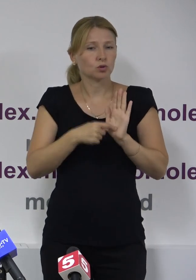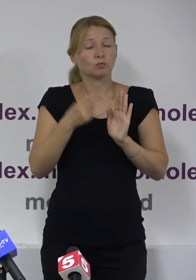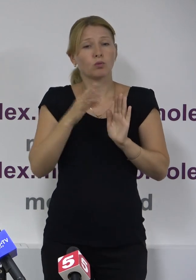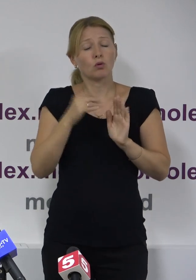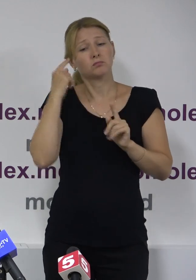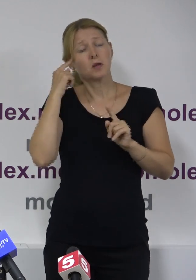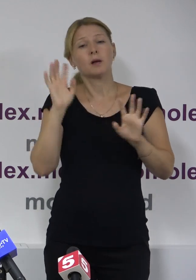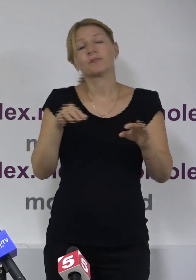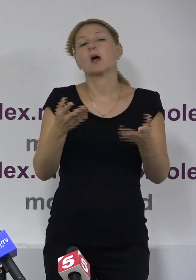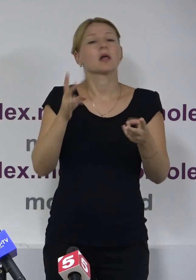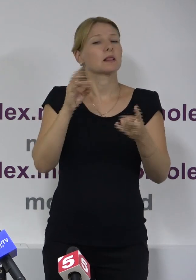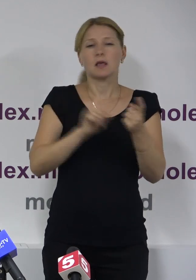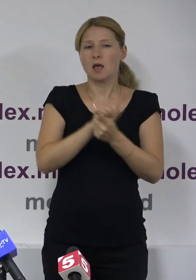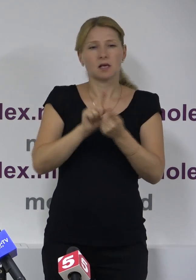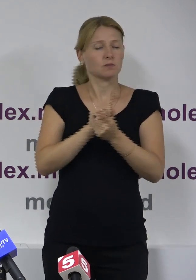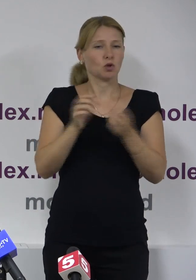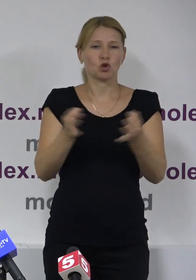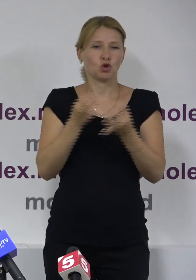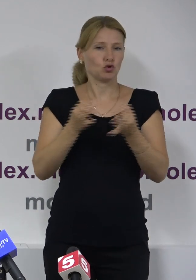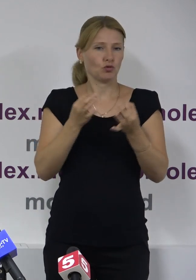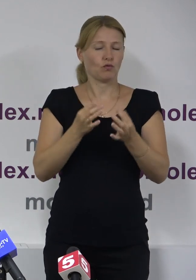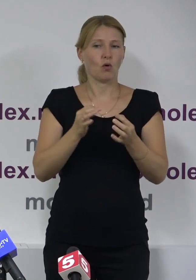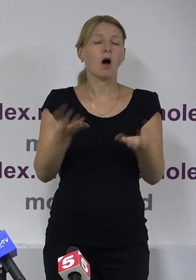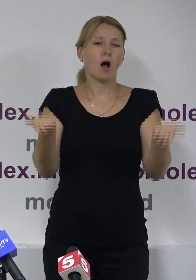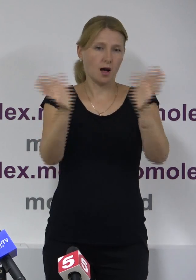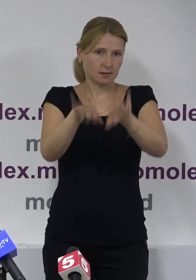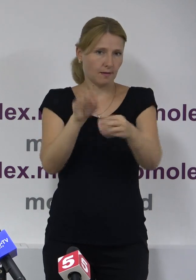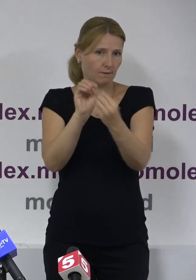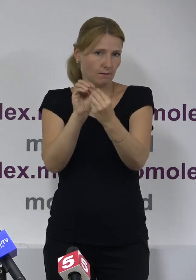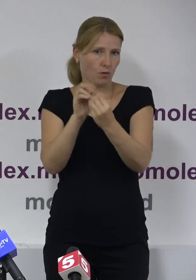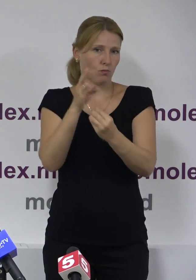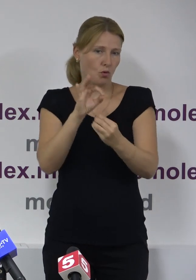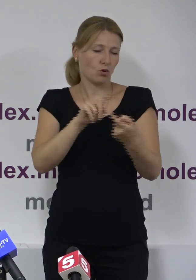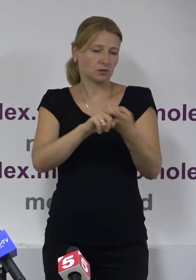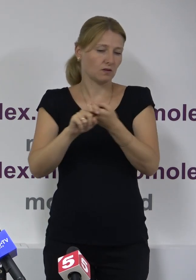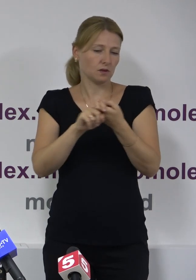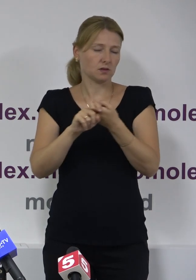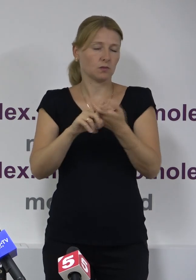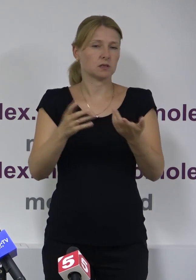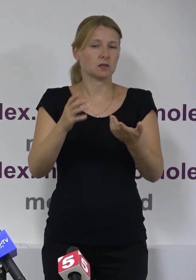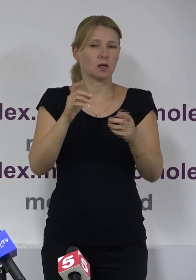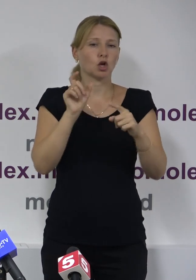și nu a mai modificat într-un final codul electoral sub aspectul respectiv. Deci,